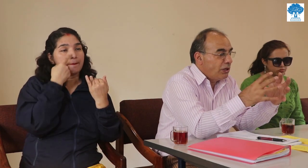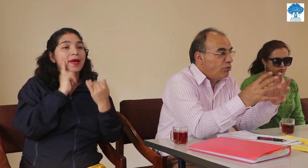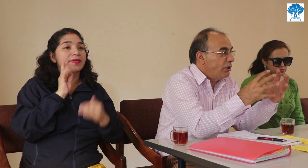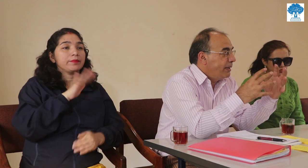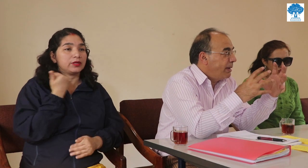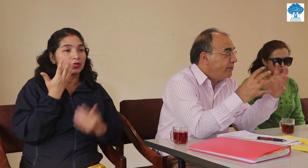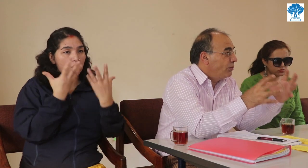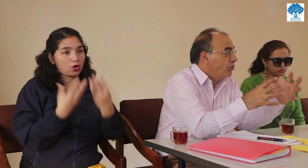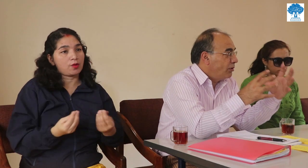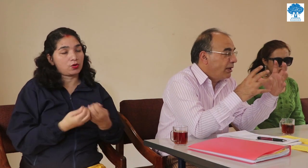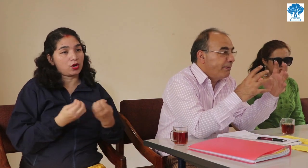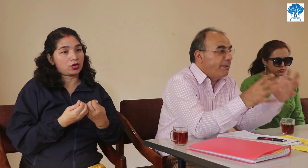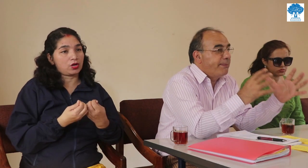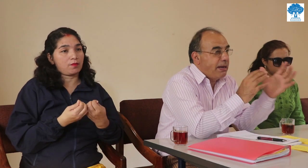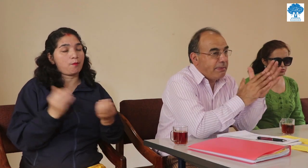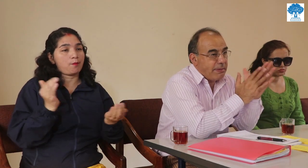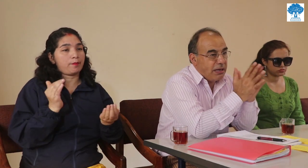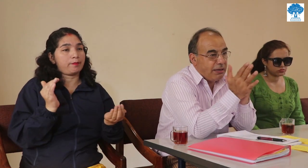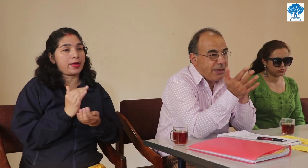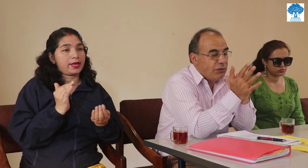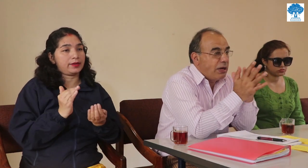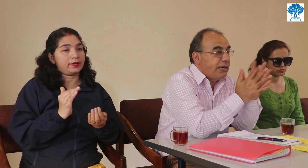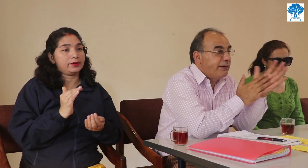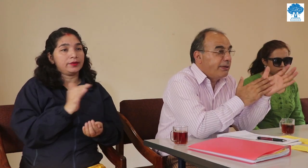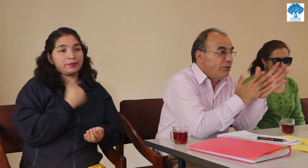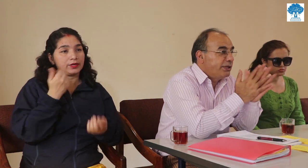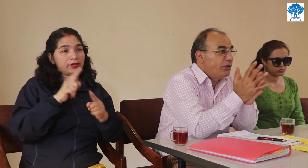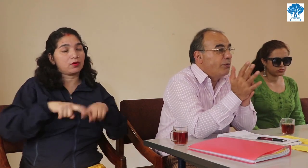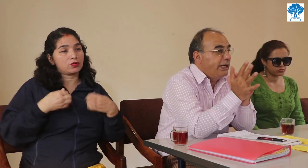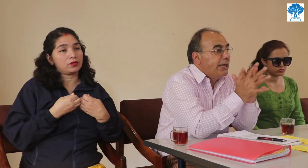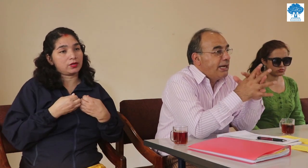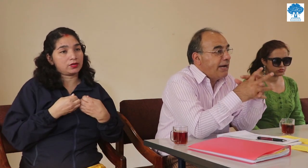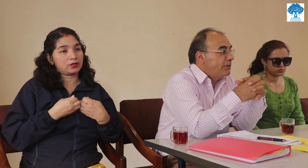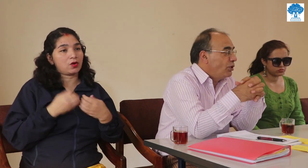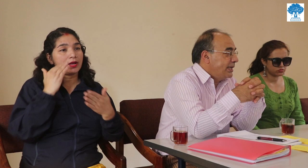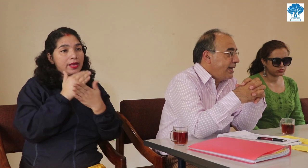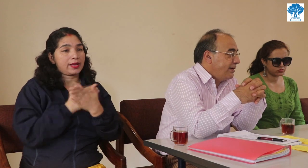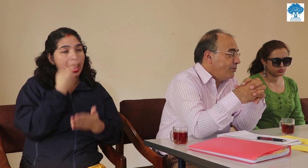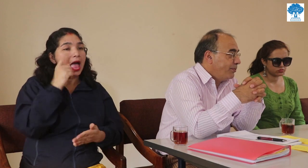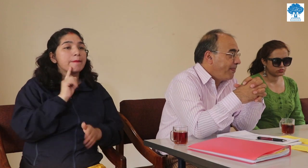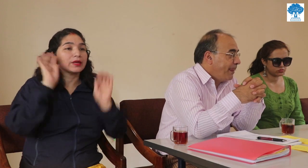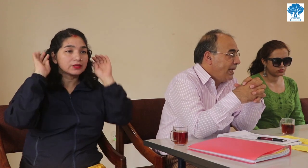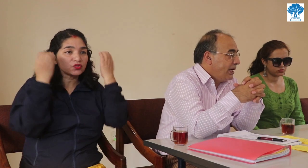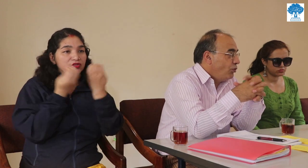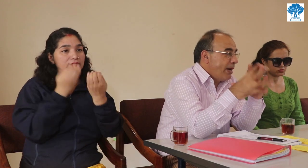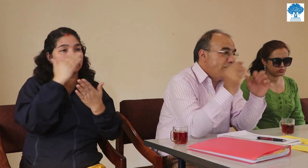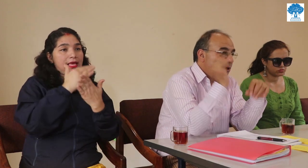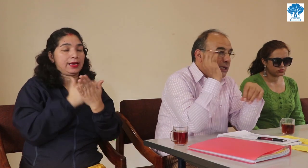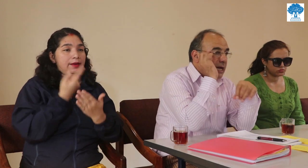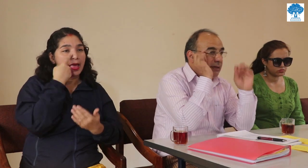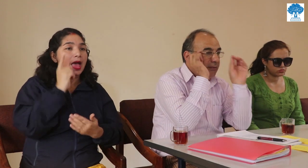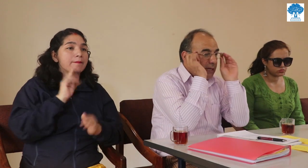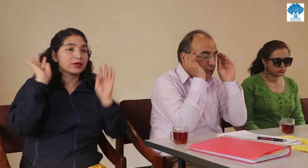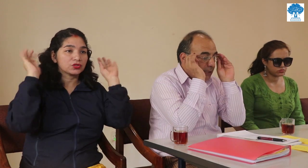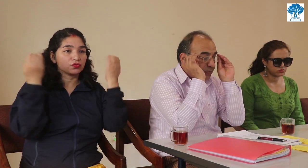मृत्यु घटाउनलाई, बाल मृत्यु घटाउनलाई प्रभाव पारेको कार्यक्रम भनेको चाहिँ के हो भने आमा सुरक्षा कार्यक्रम हो. र यो आमा